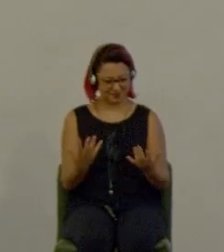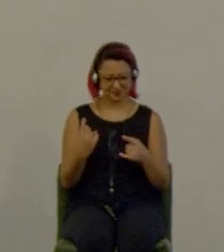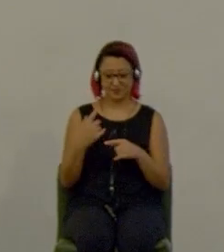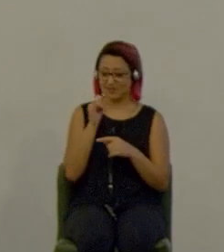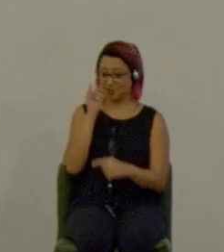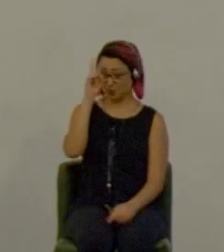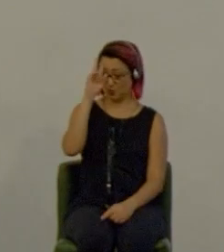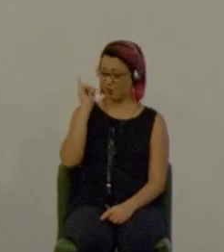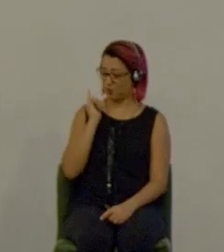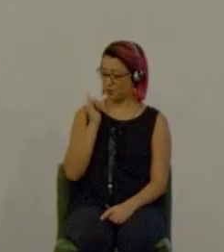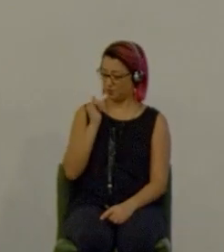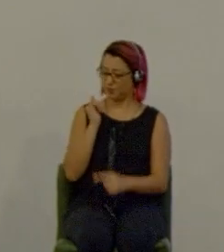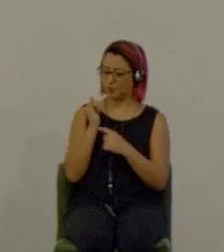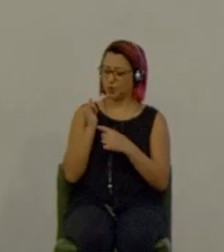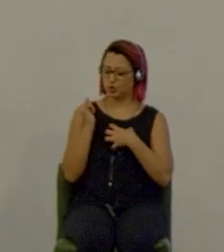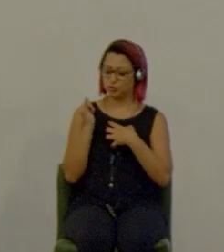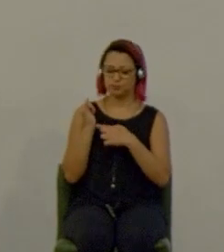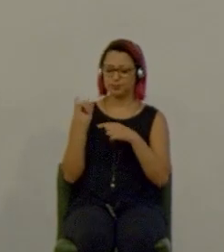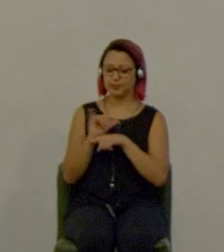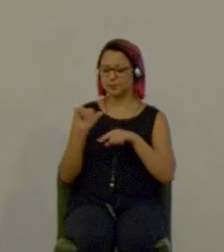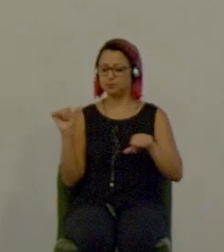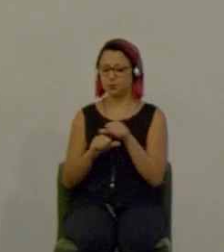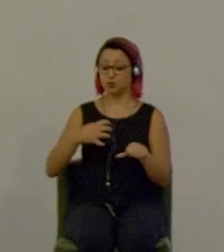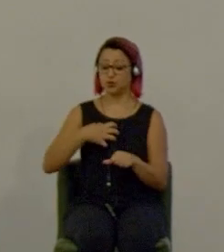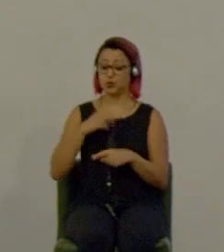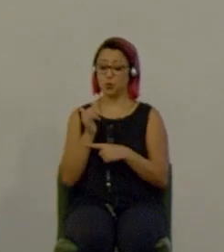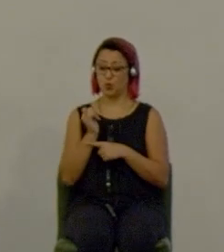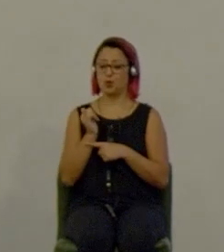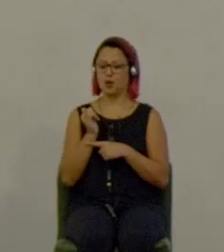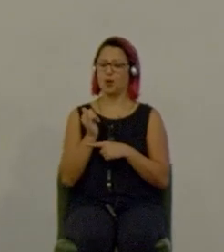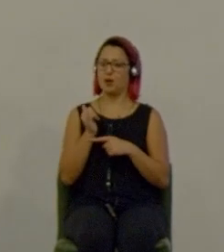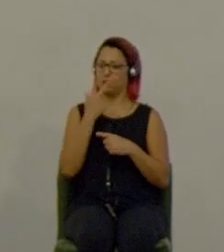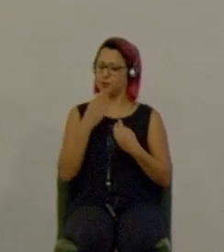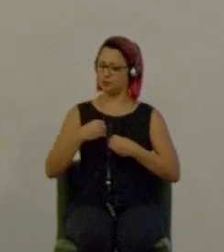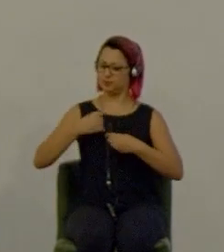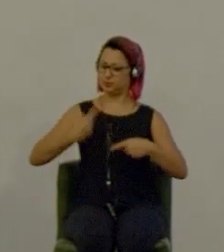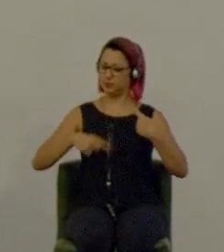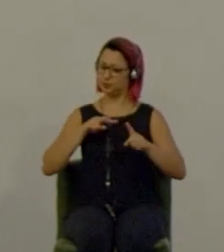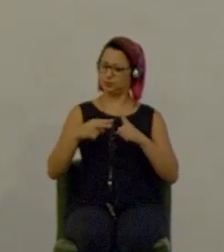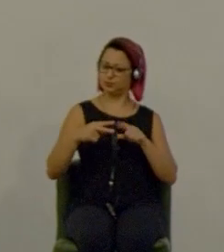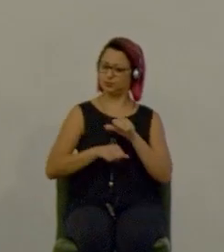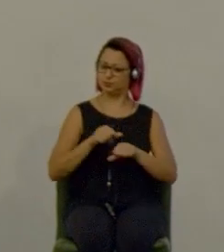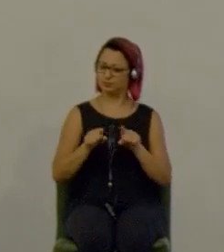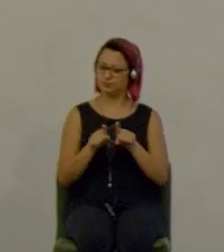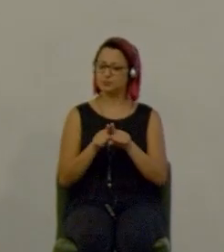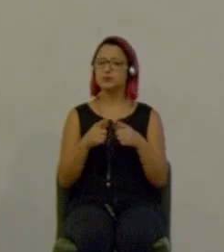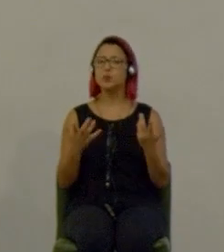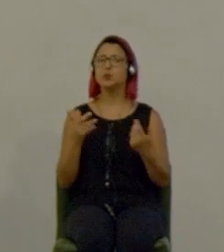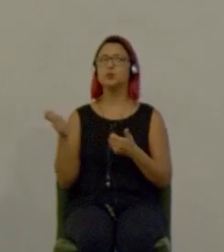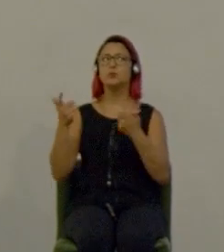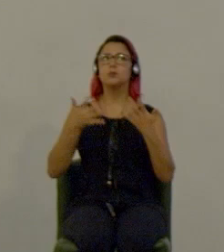Voilà, en fait, voilà, j'avais envie que tu continues à nous raconter ces histoires incroyables. Et est-ce que toi, tu leur montres